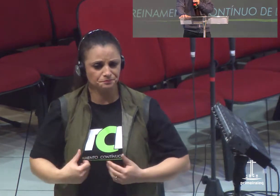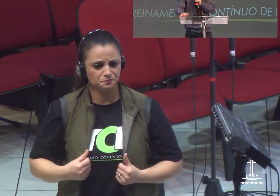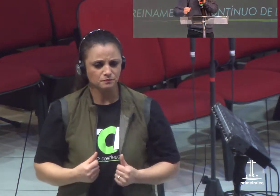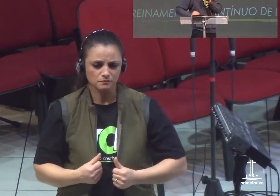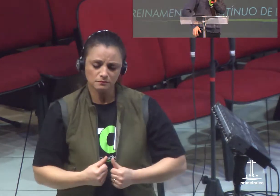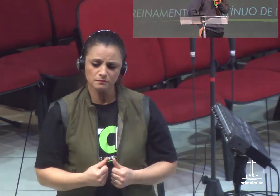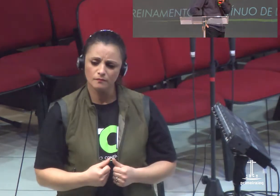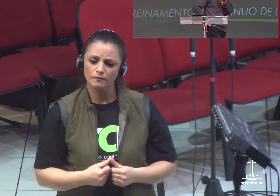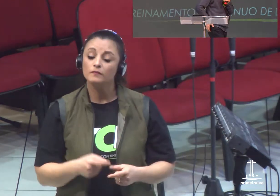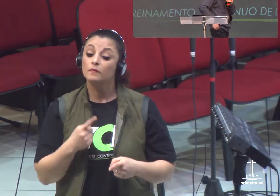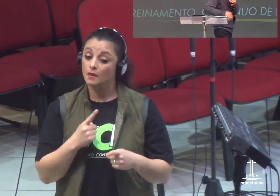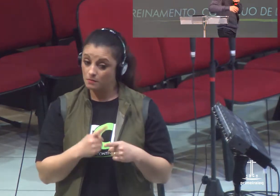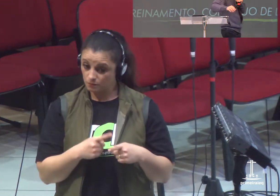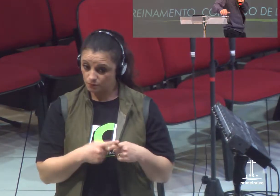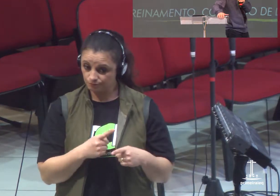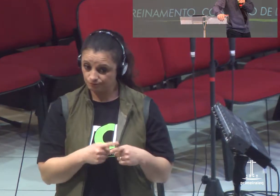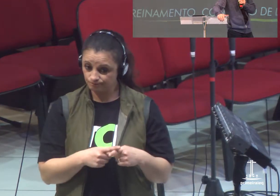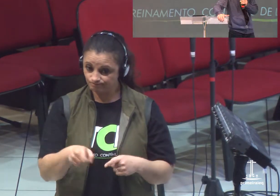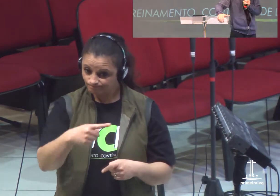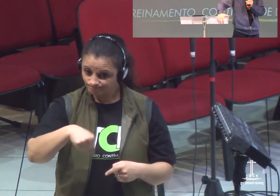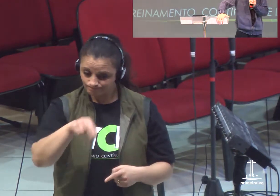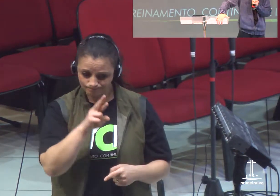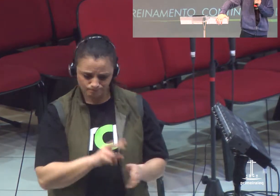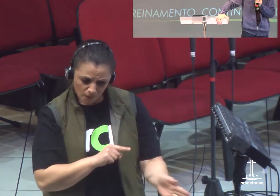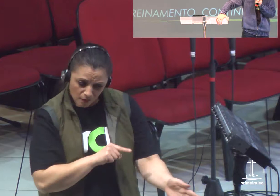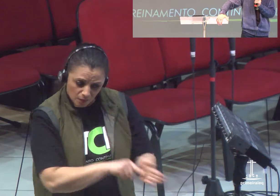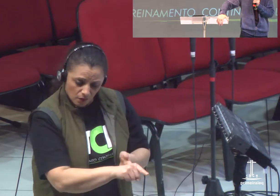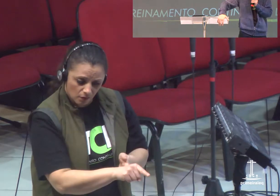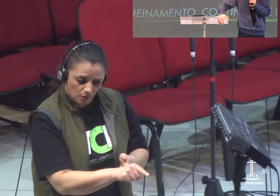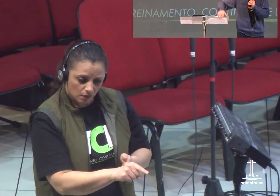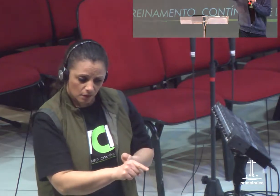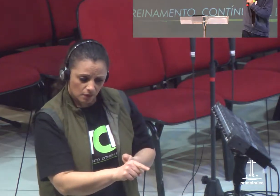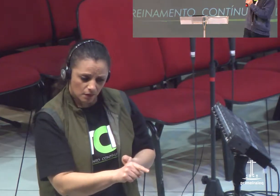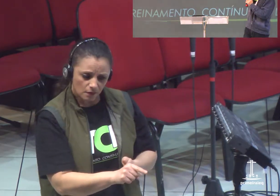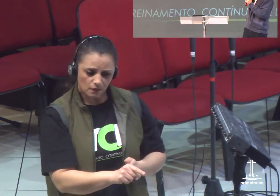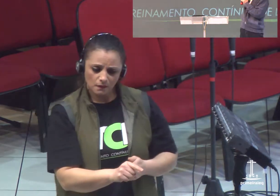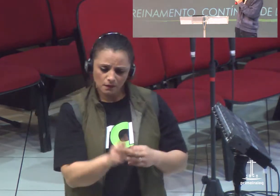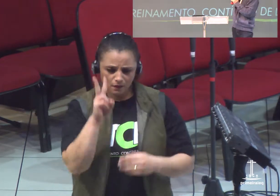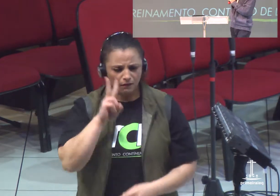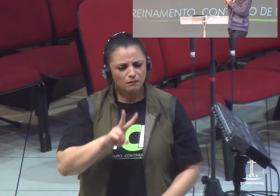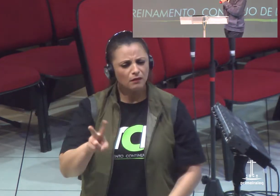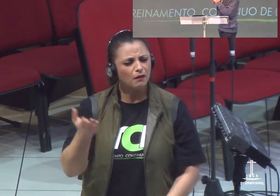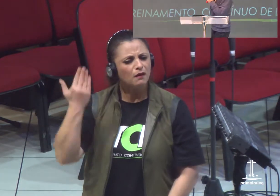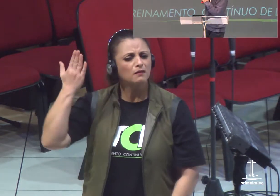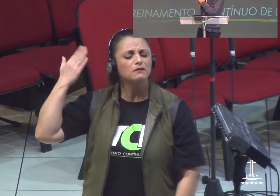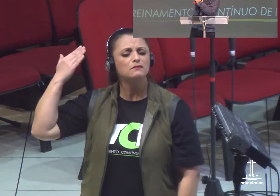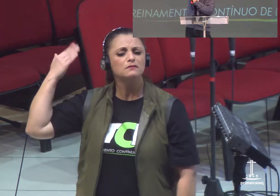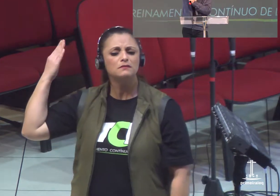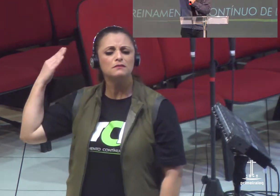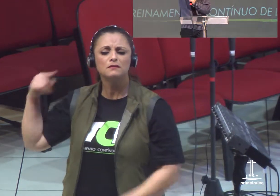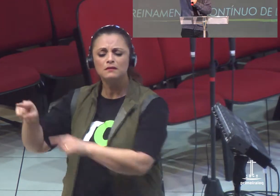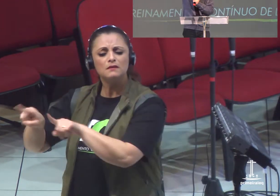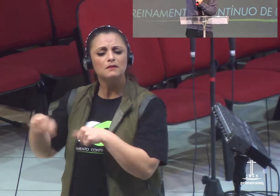porque essa pergunta deve ser feita a nós como igreja. Então, vamos olhar lá para aquela igreja. Por que Ele acrescentava àquela